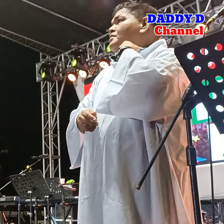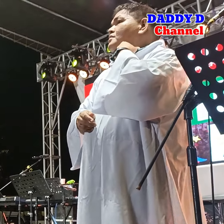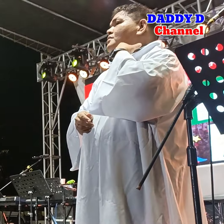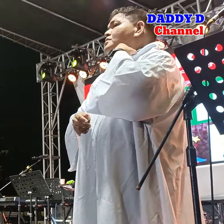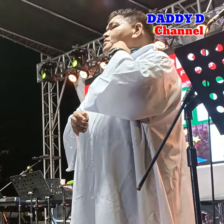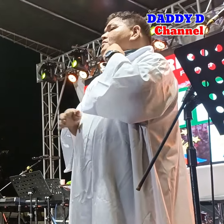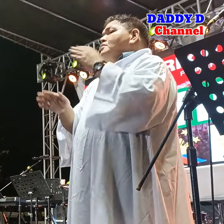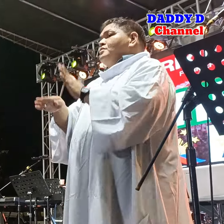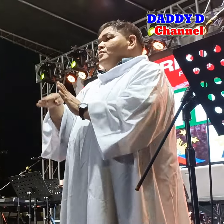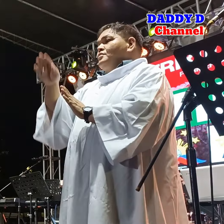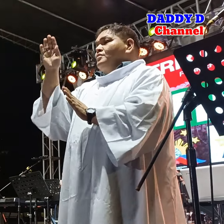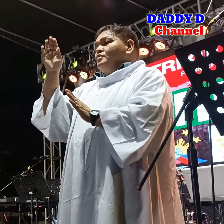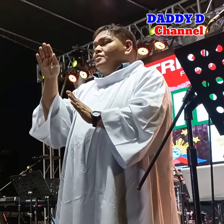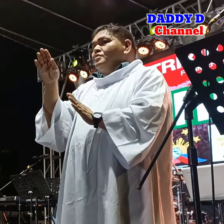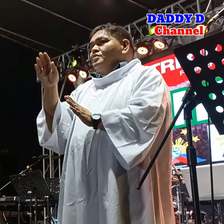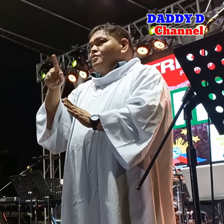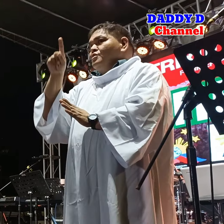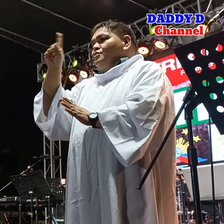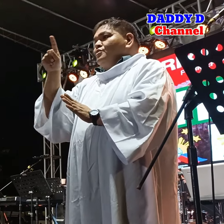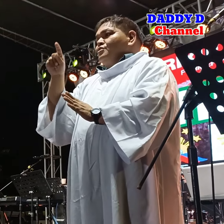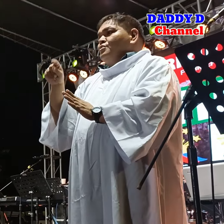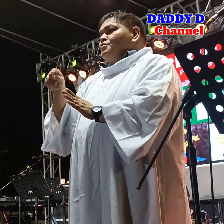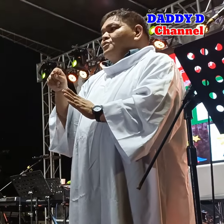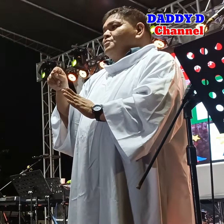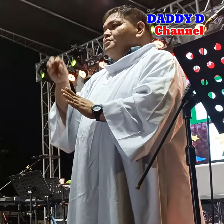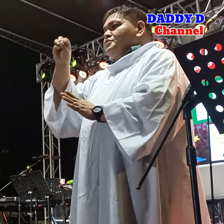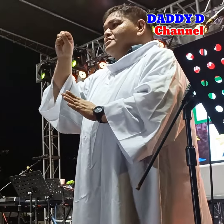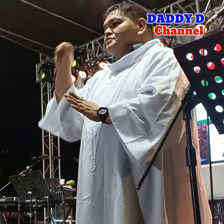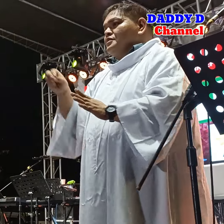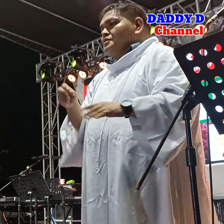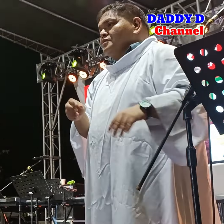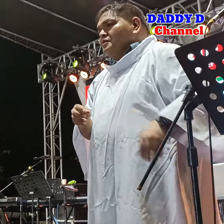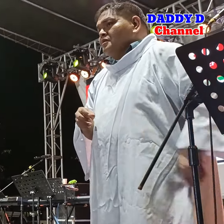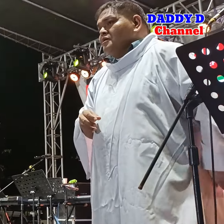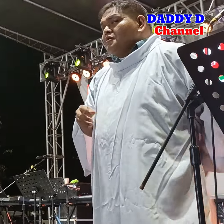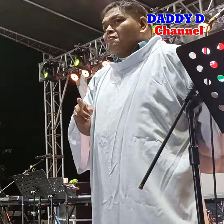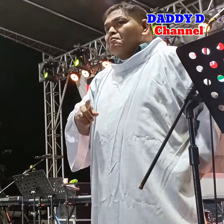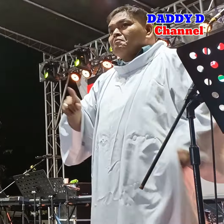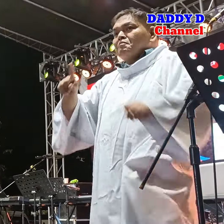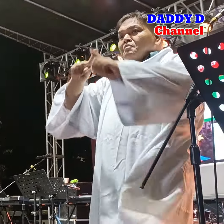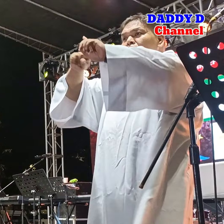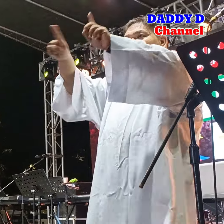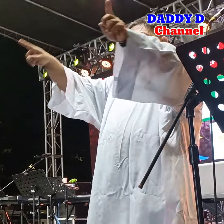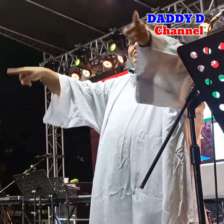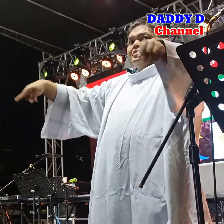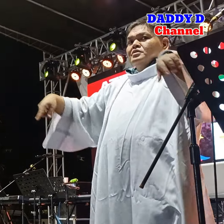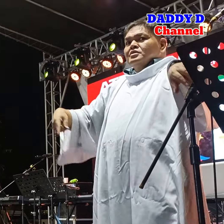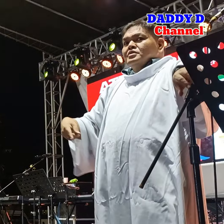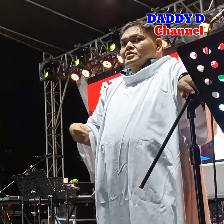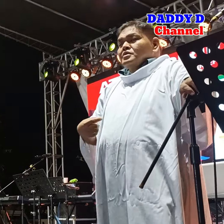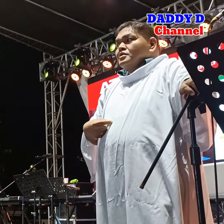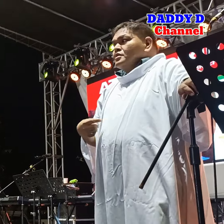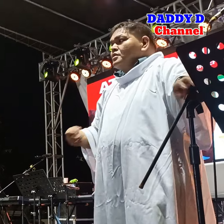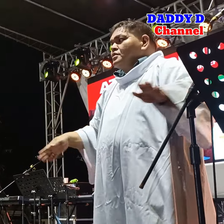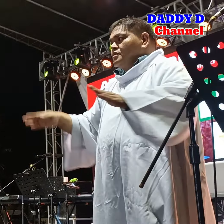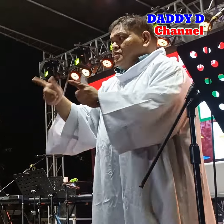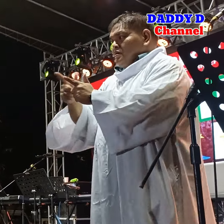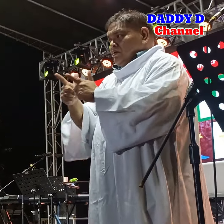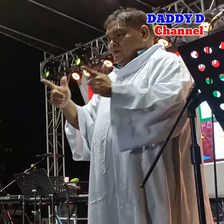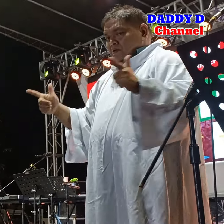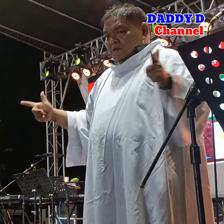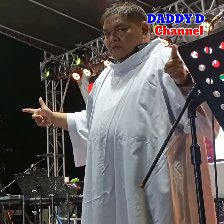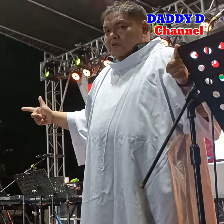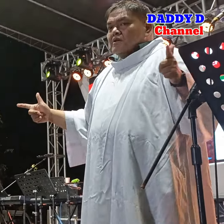ang agricultural sector. Ano, 2.4%? Pero anong ginawa nila? Kahit lumaki yung